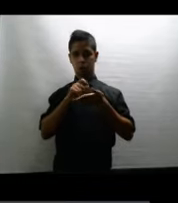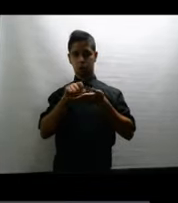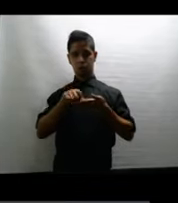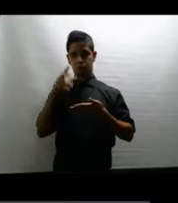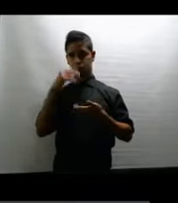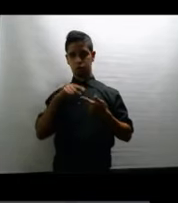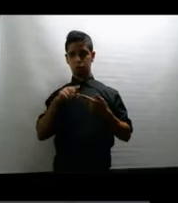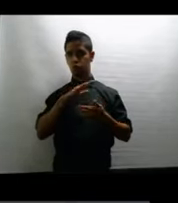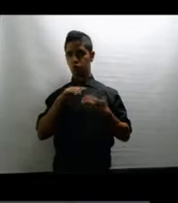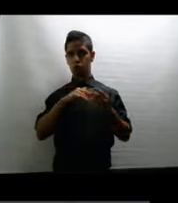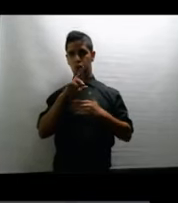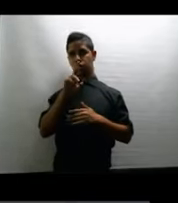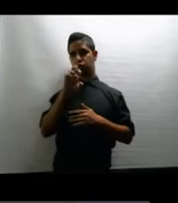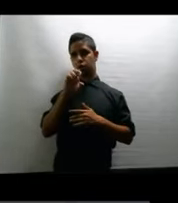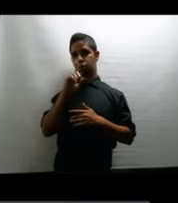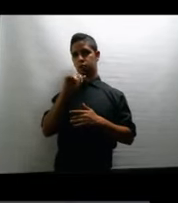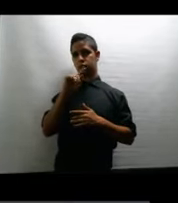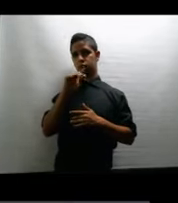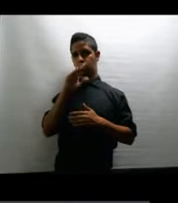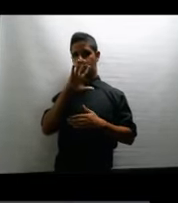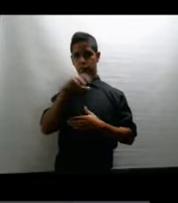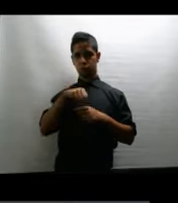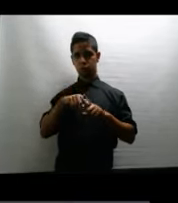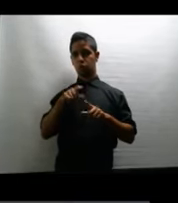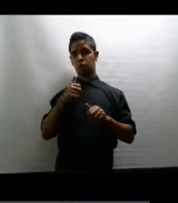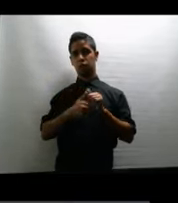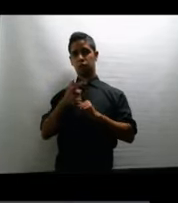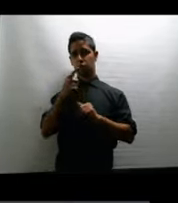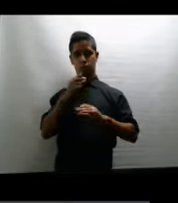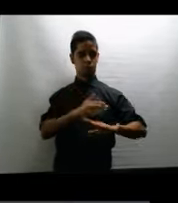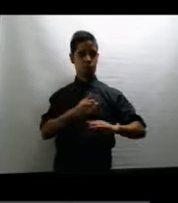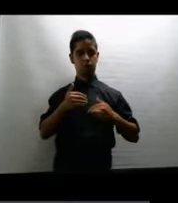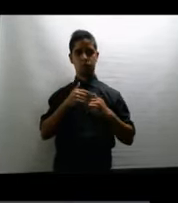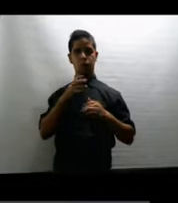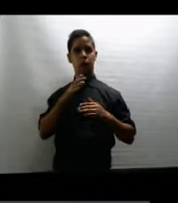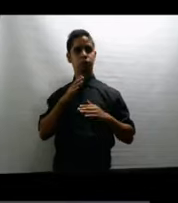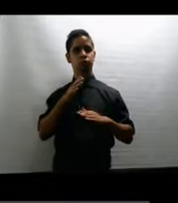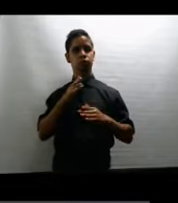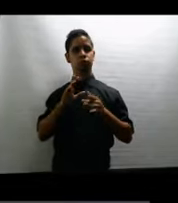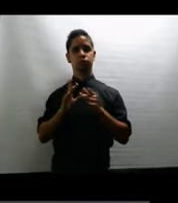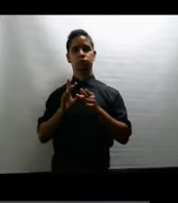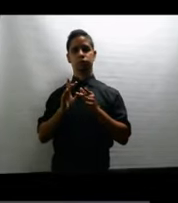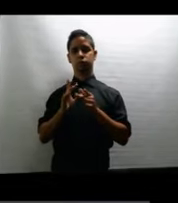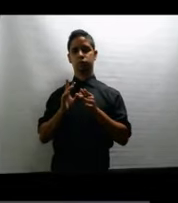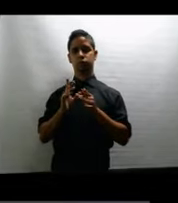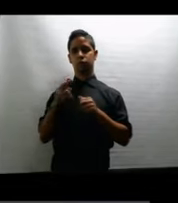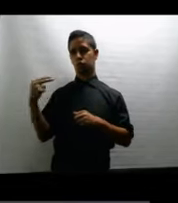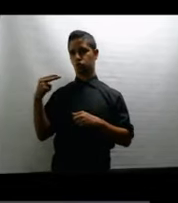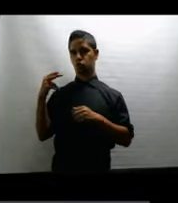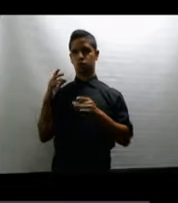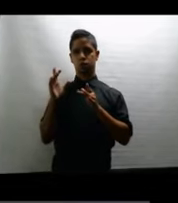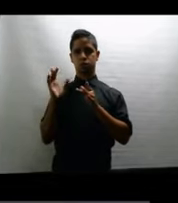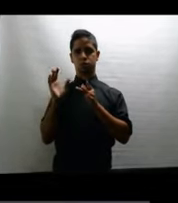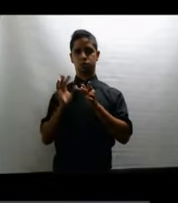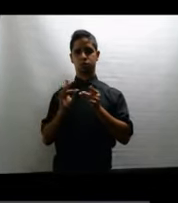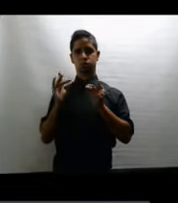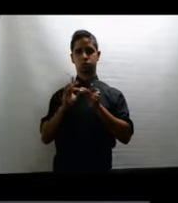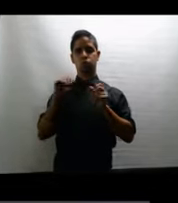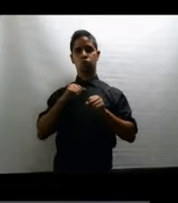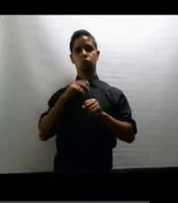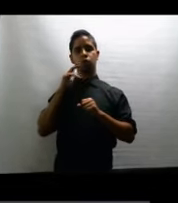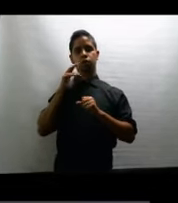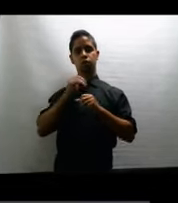bien redactado, tiene una historia detrás cada canción, tú la puedes seguir. Es lindo al escuchar, como que